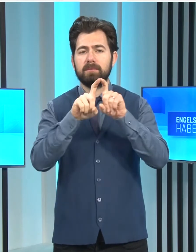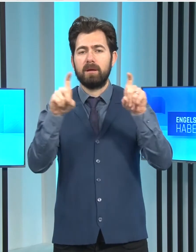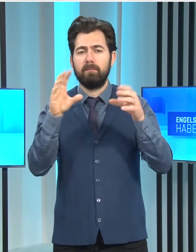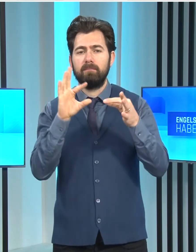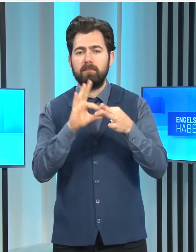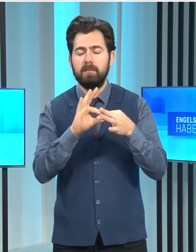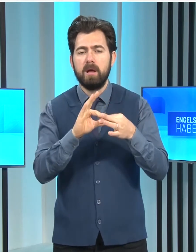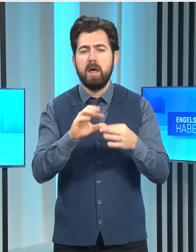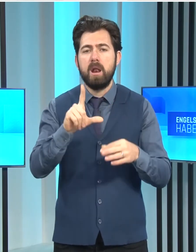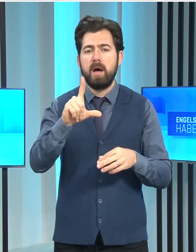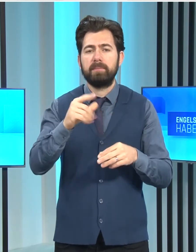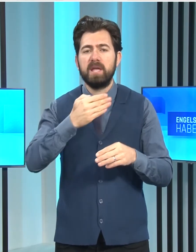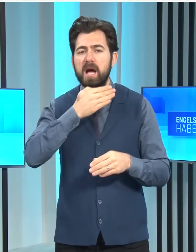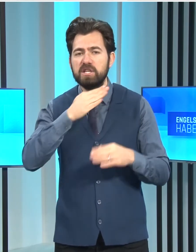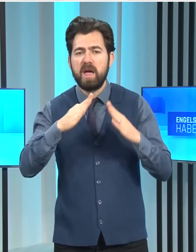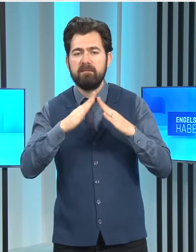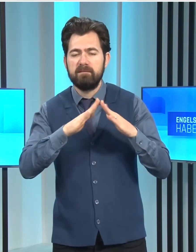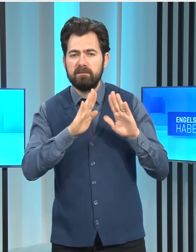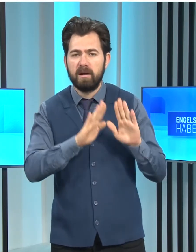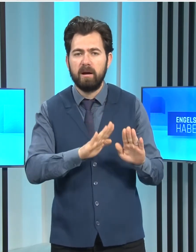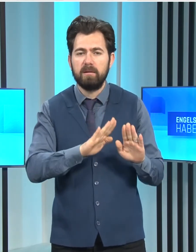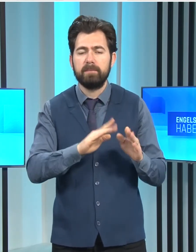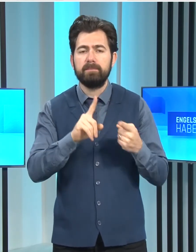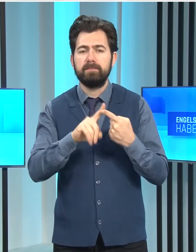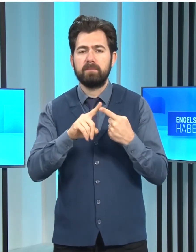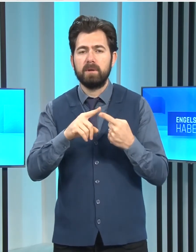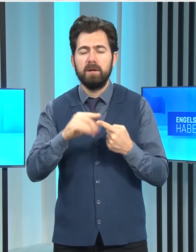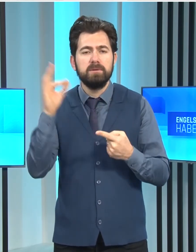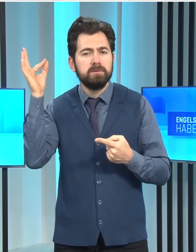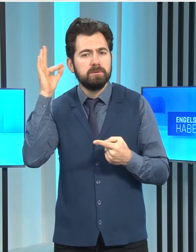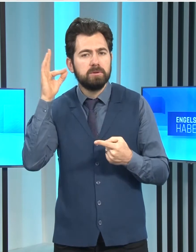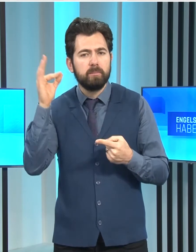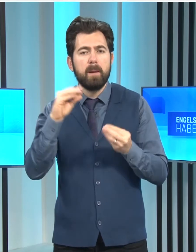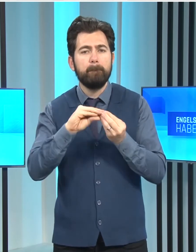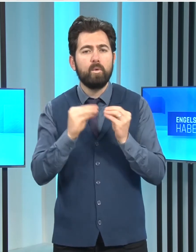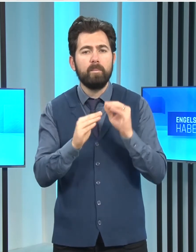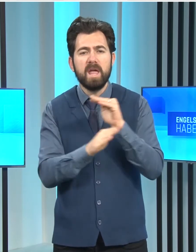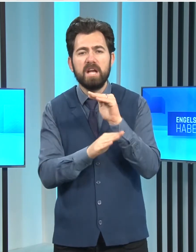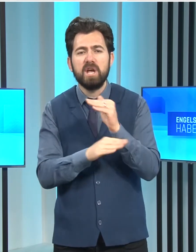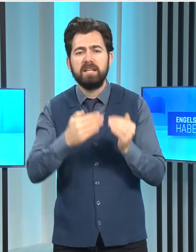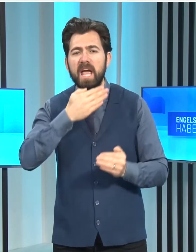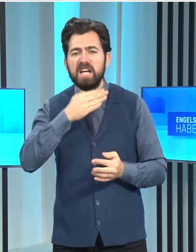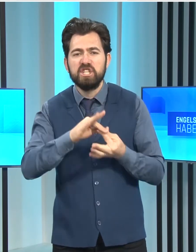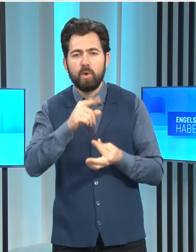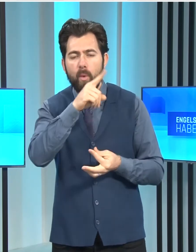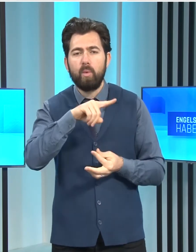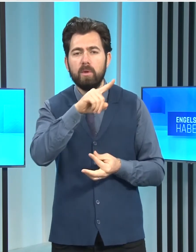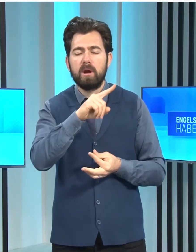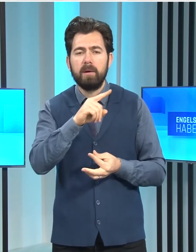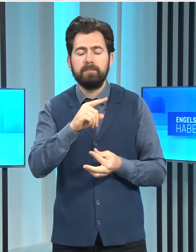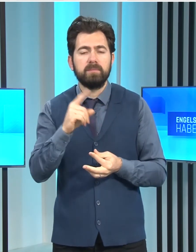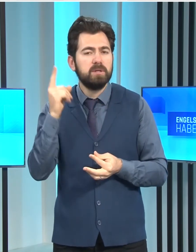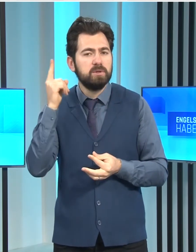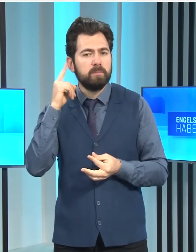bağlı Lapta Huzur Evi'nde kalan ve işitme kaybı yaşayan yaşlılara işitme